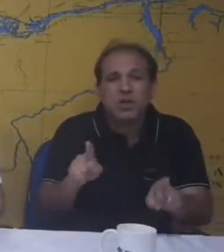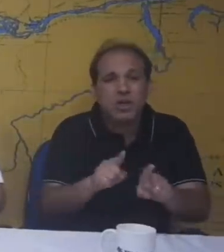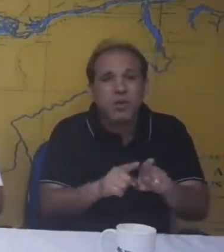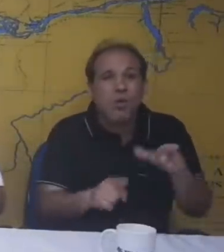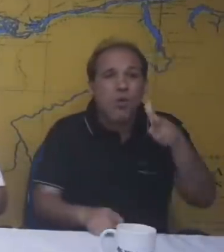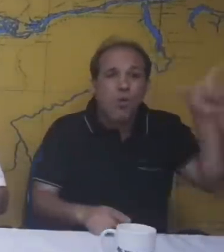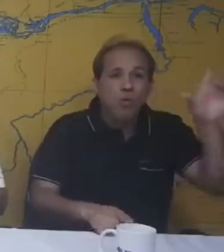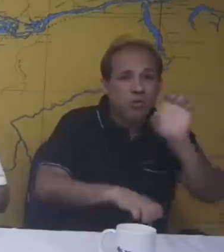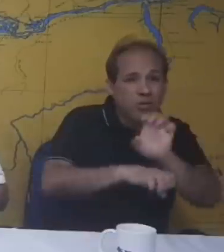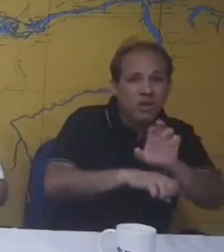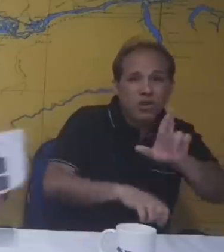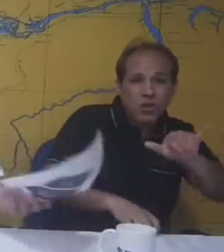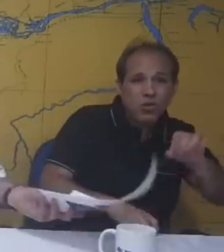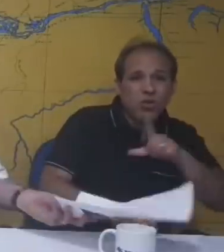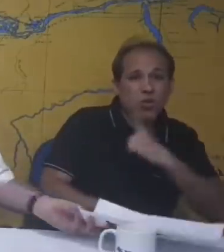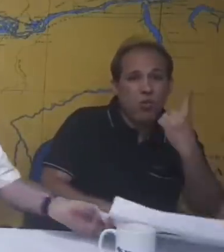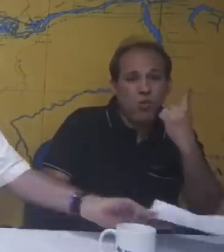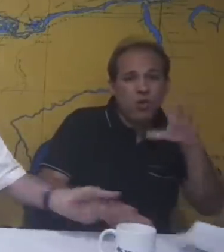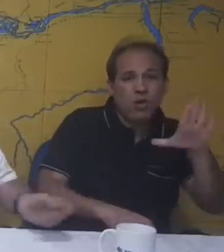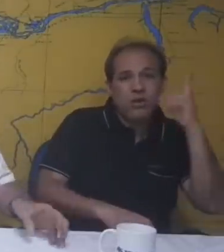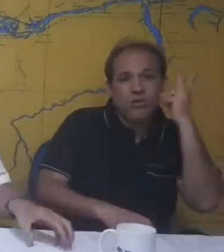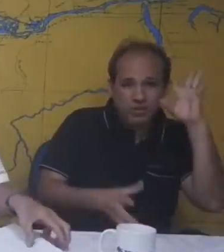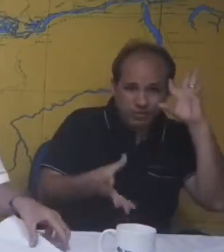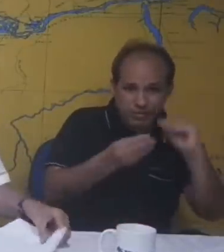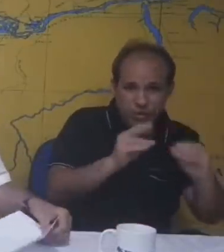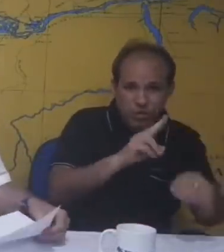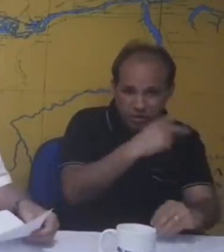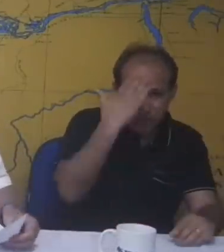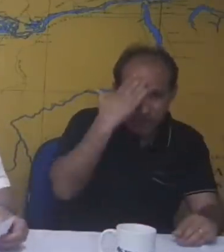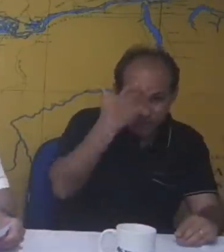do Rio de Janeiro, também tem um candidato ao vereador do Rio de Janeiro, o pessoal deve saber quem que é, né?